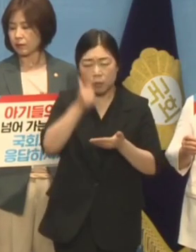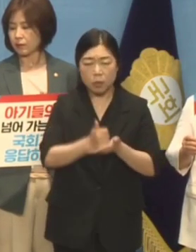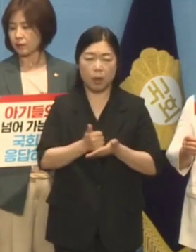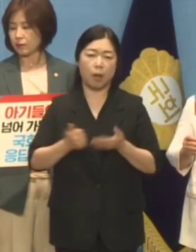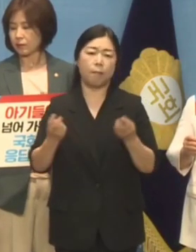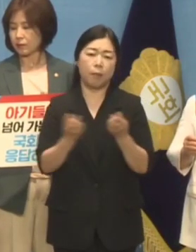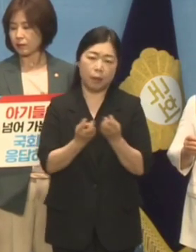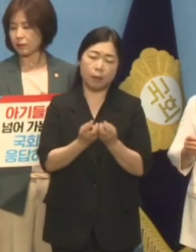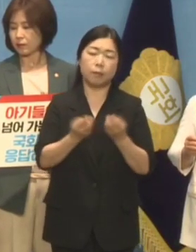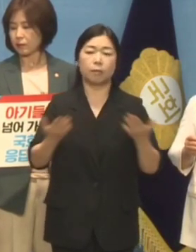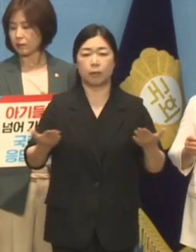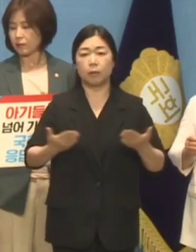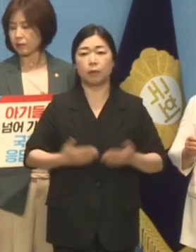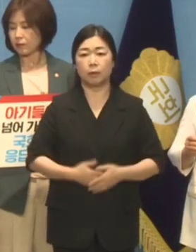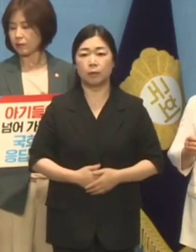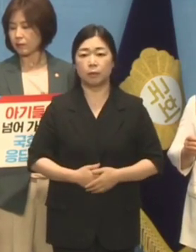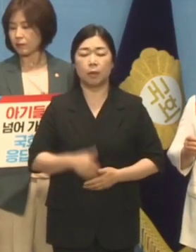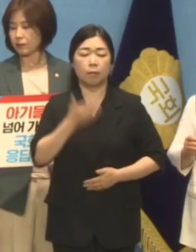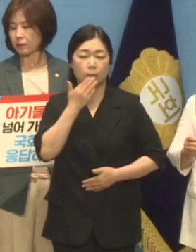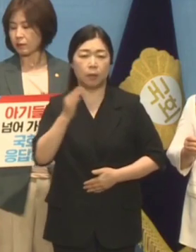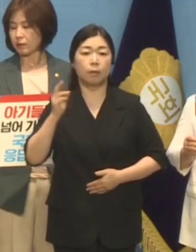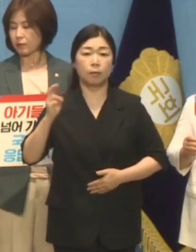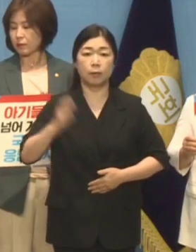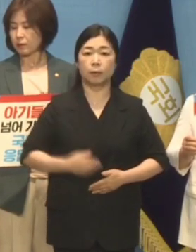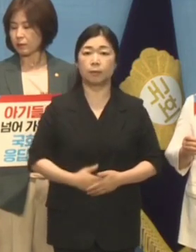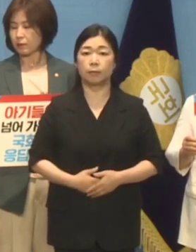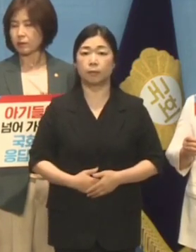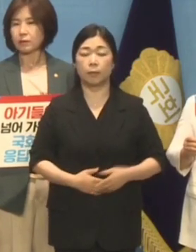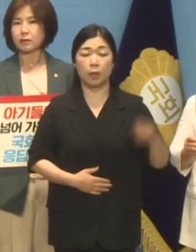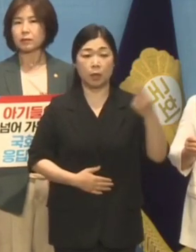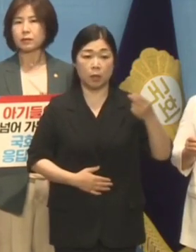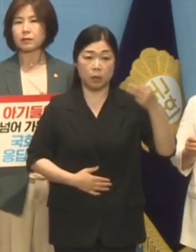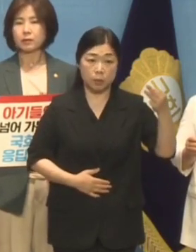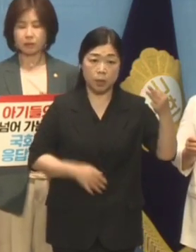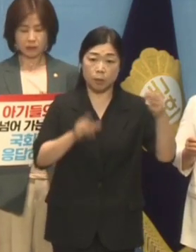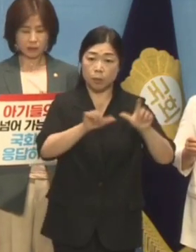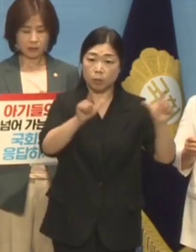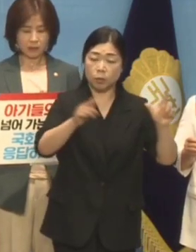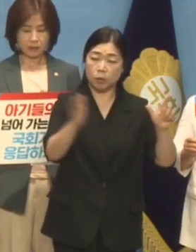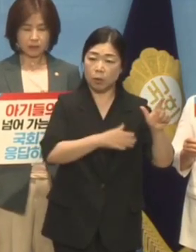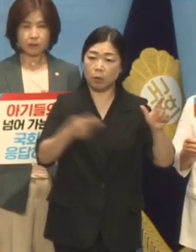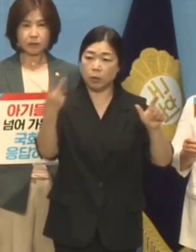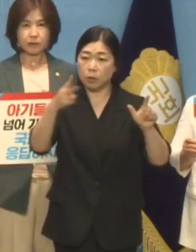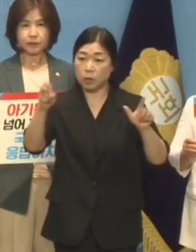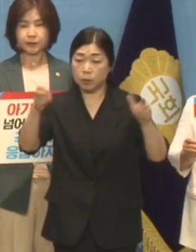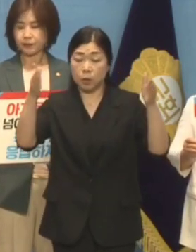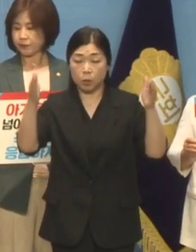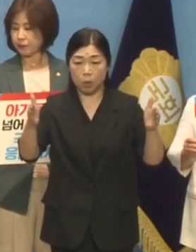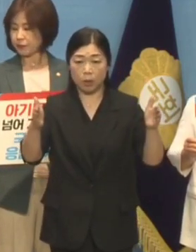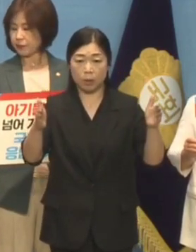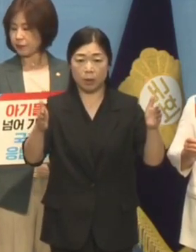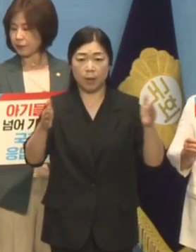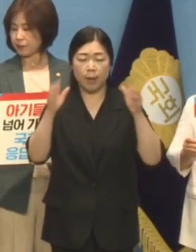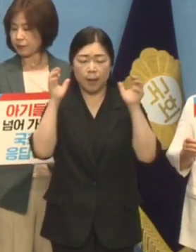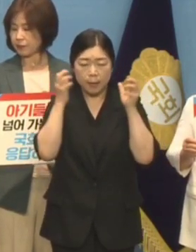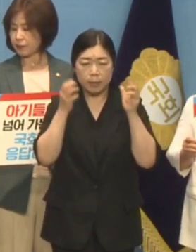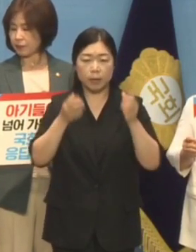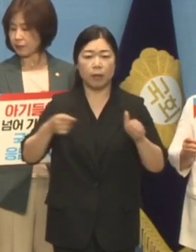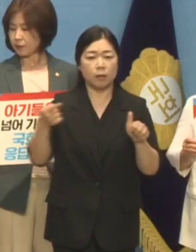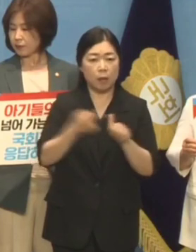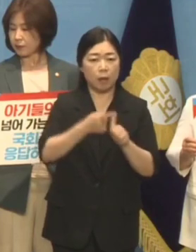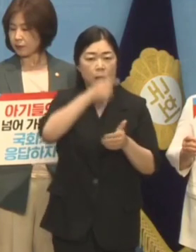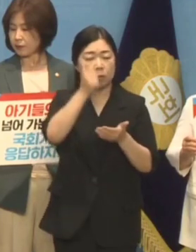길로 들어설 가능성도 커지게 될 것입니다. 2013년부터 2020년까지 영아